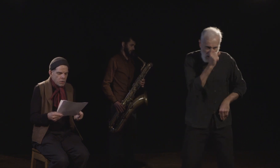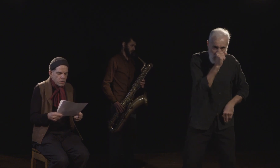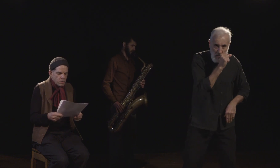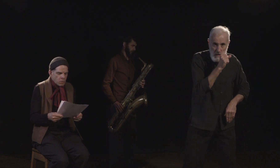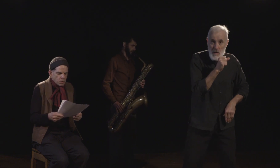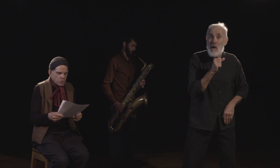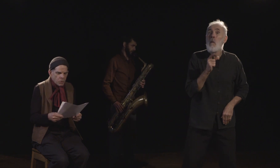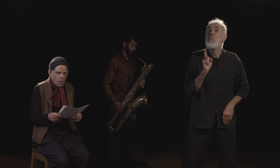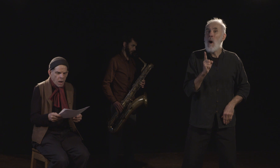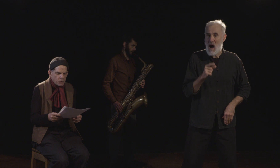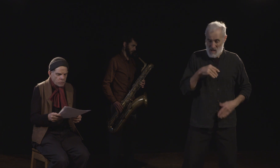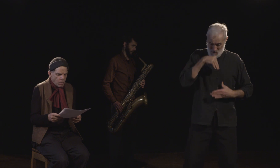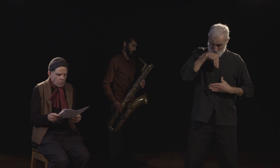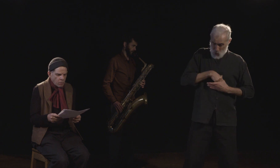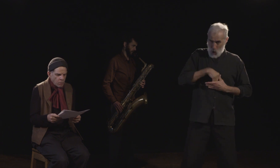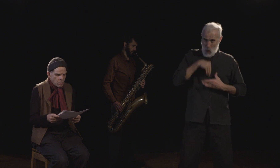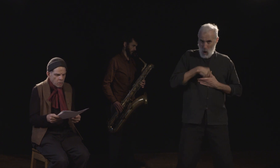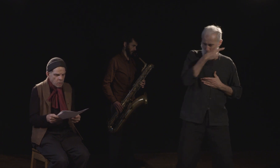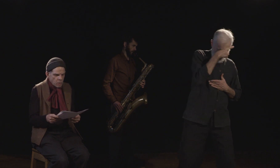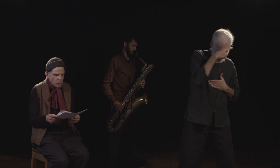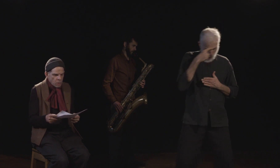cogner contre le noir dedans.